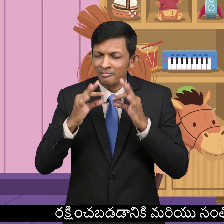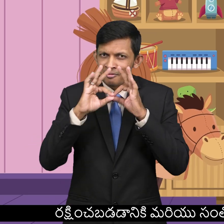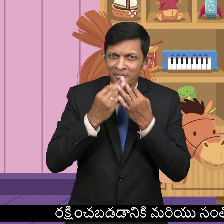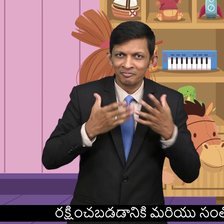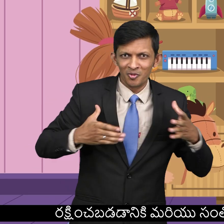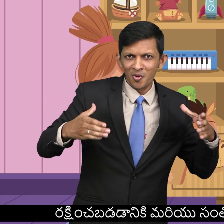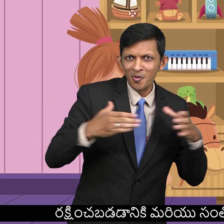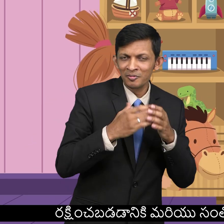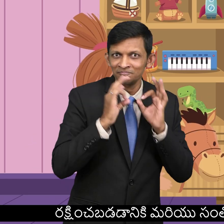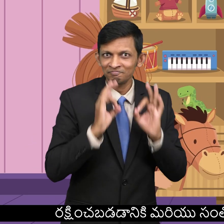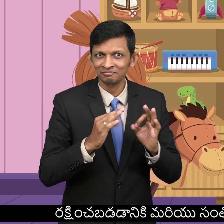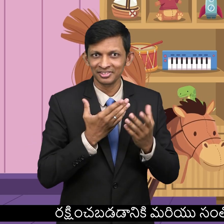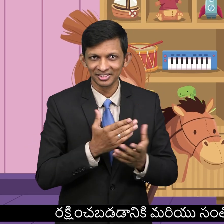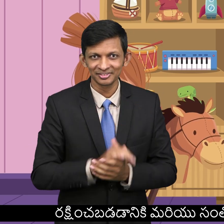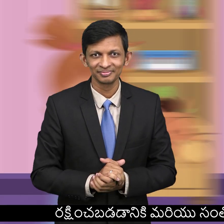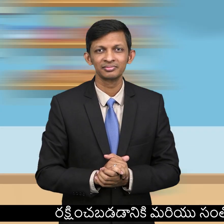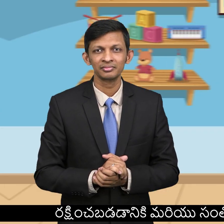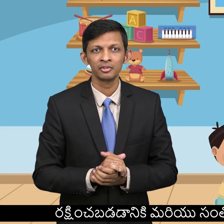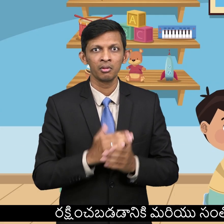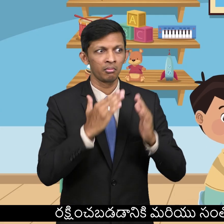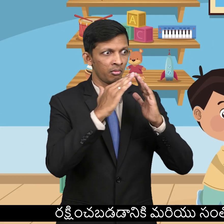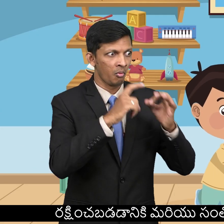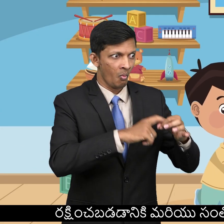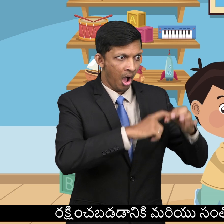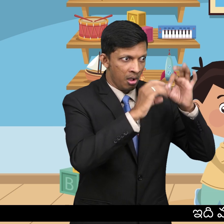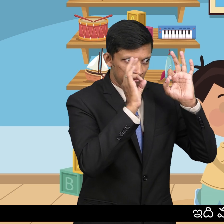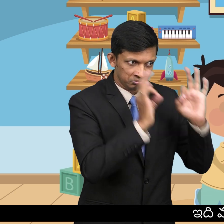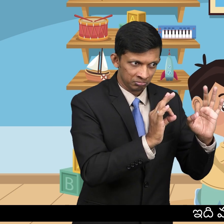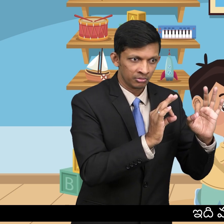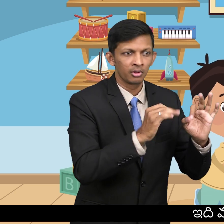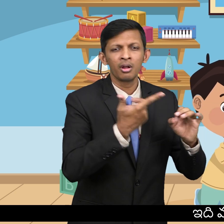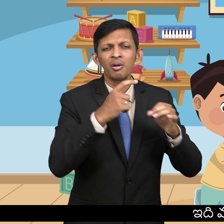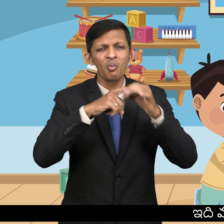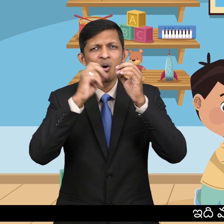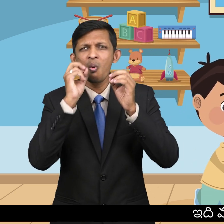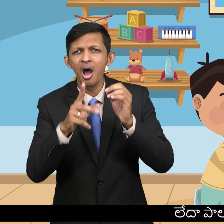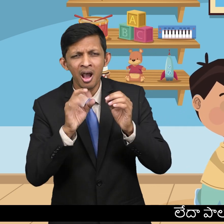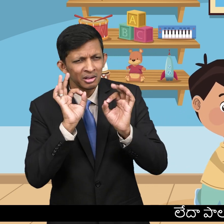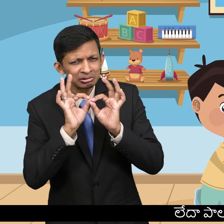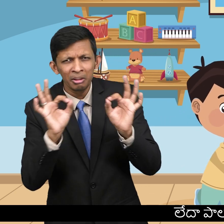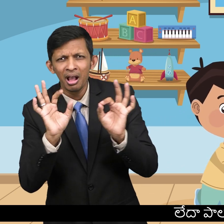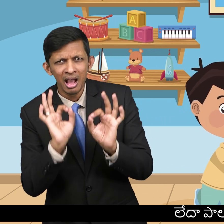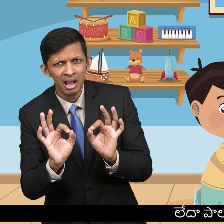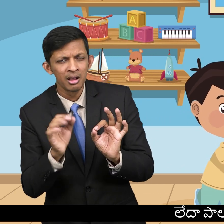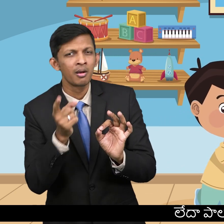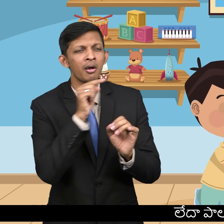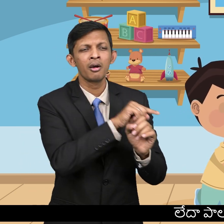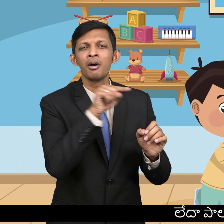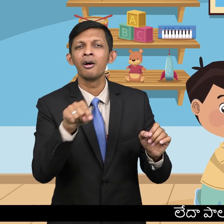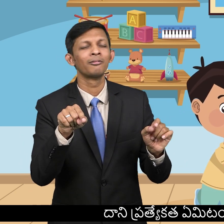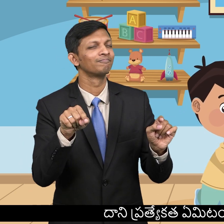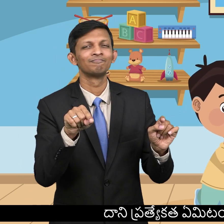మరియు సంతోషంగా ఉన్నామని భావించే ఒక ప్రదేశం. ఇది మట్టితో చేసిన లేదా పాలరాయితో